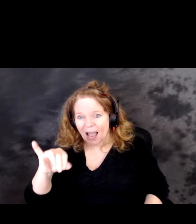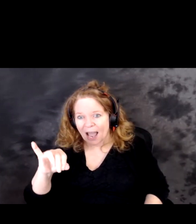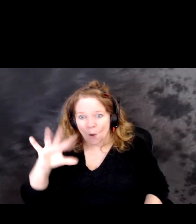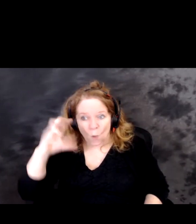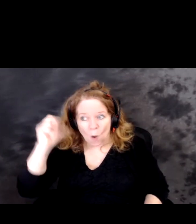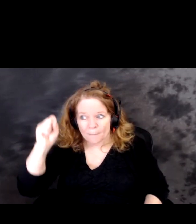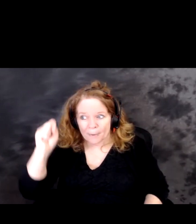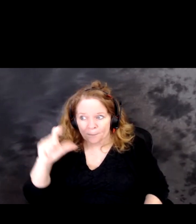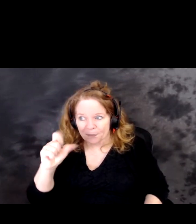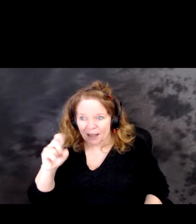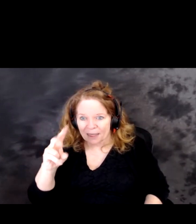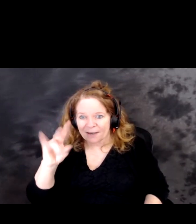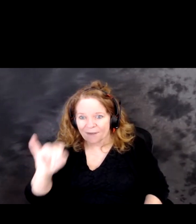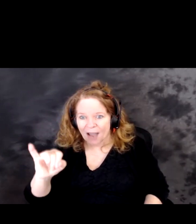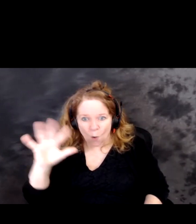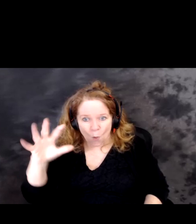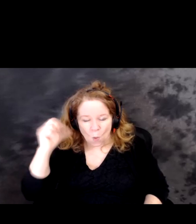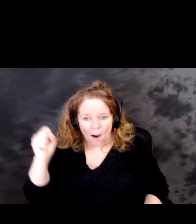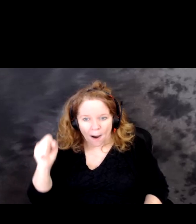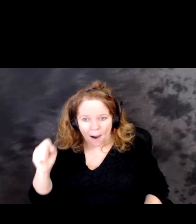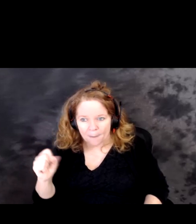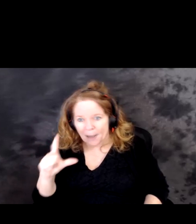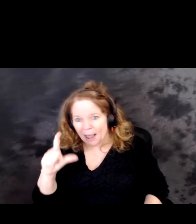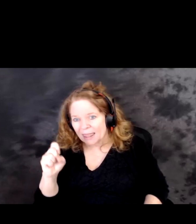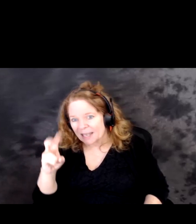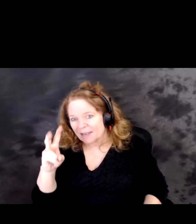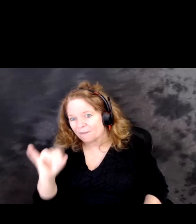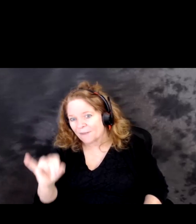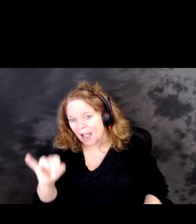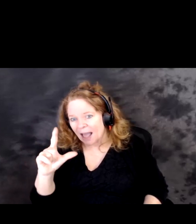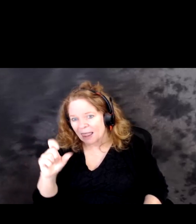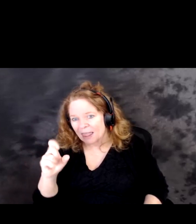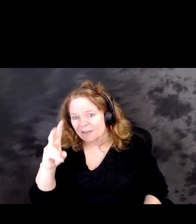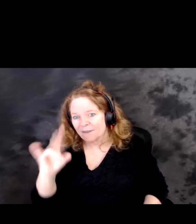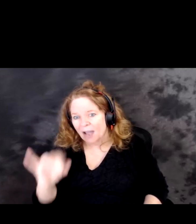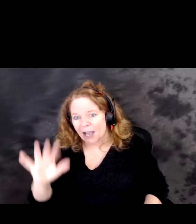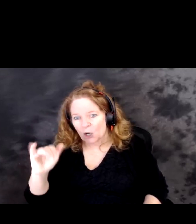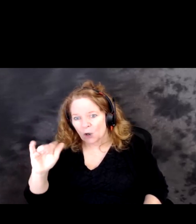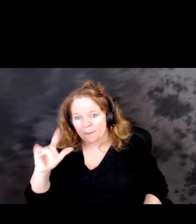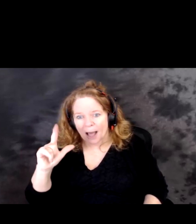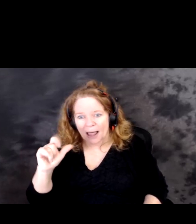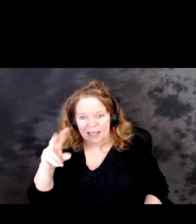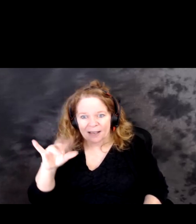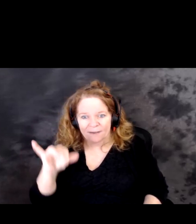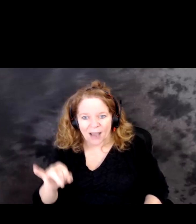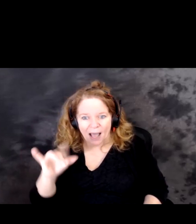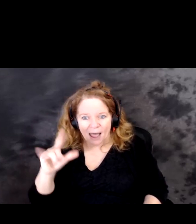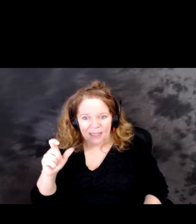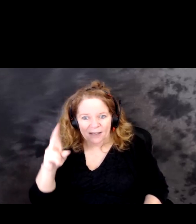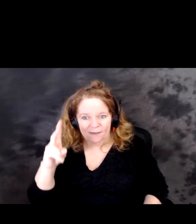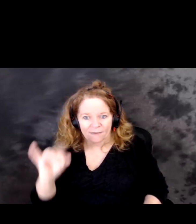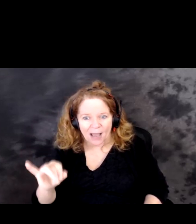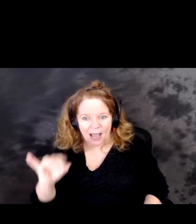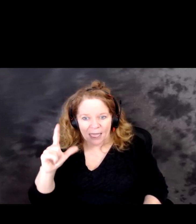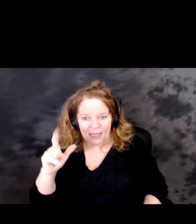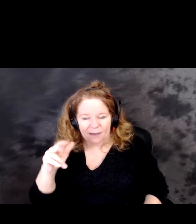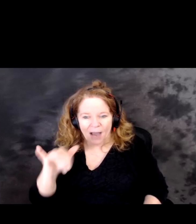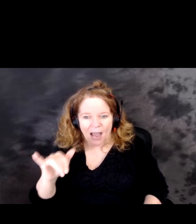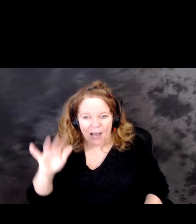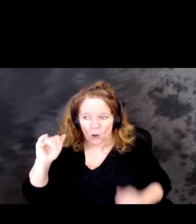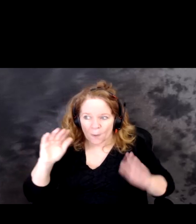Levi, Levi, Levi, woo. Levi, Levi, adiós, adiós, adiós,